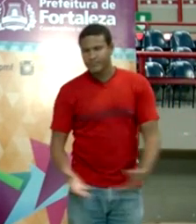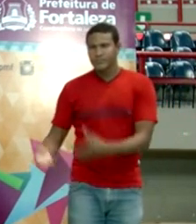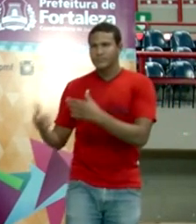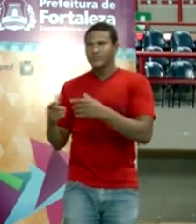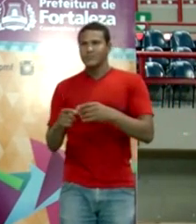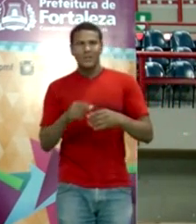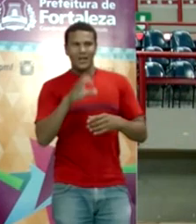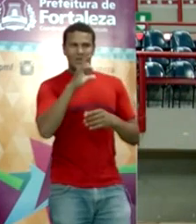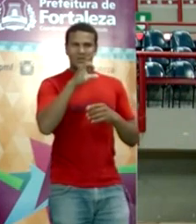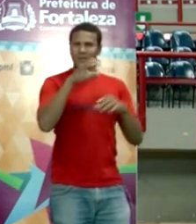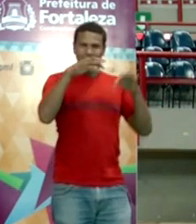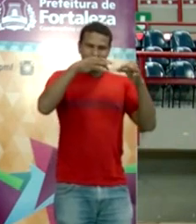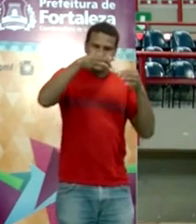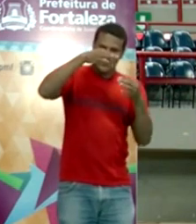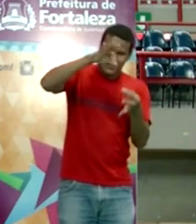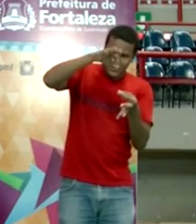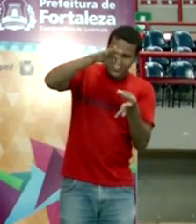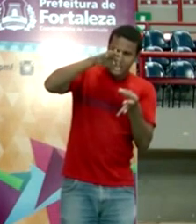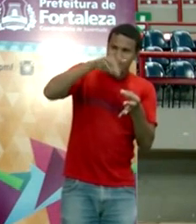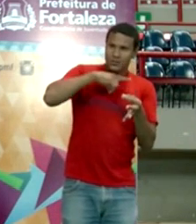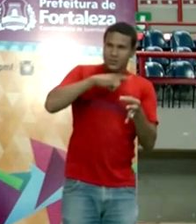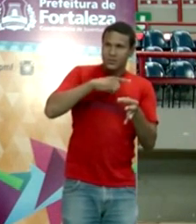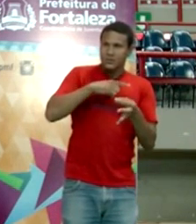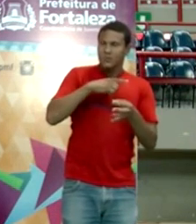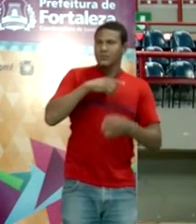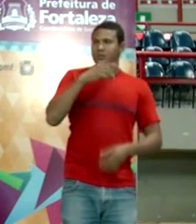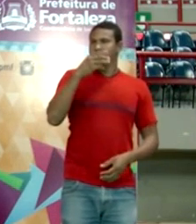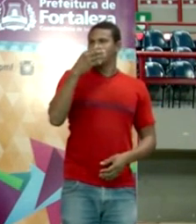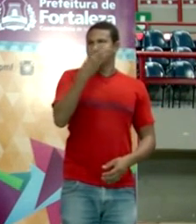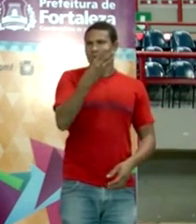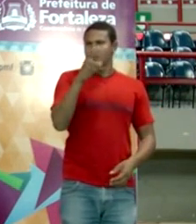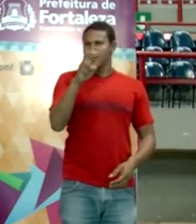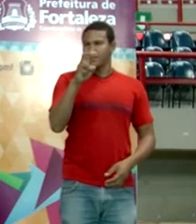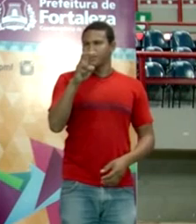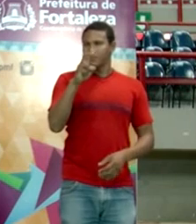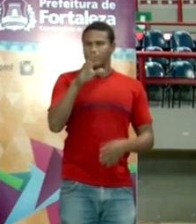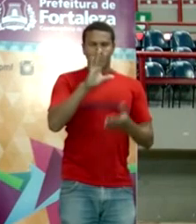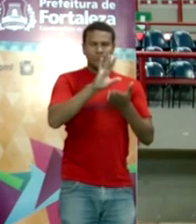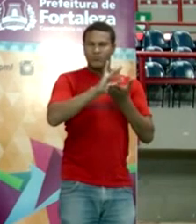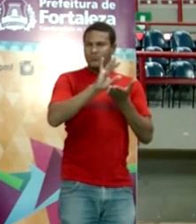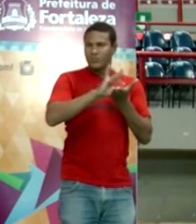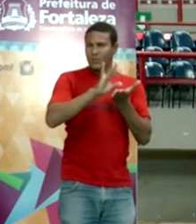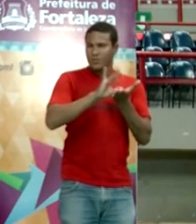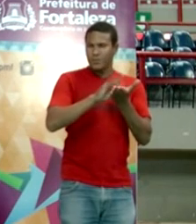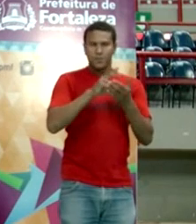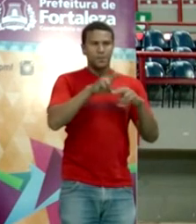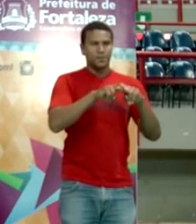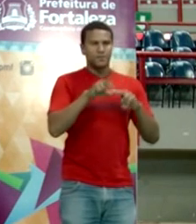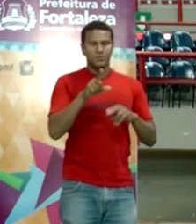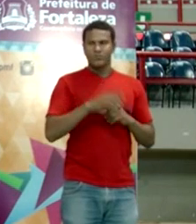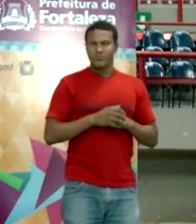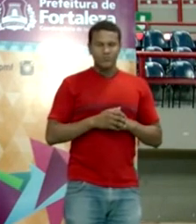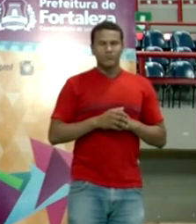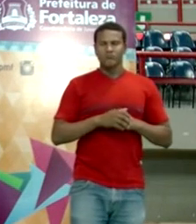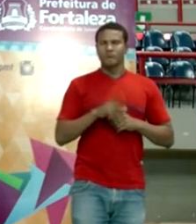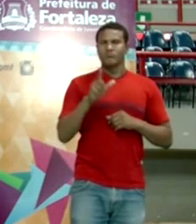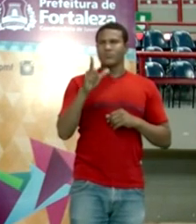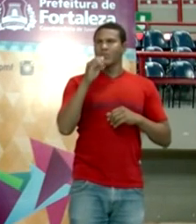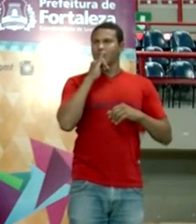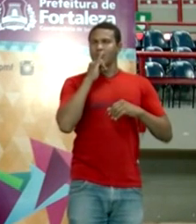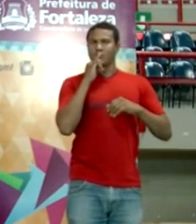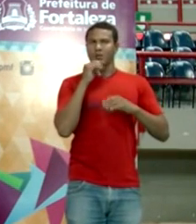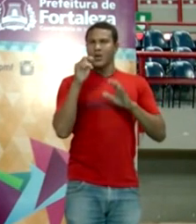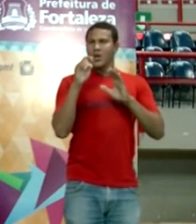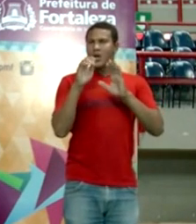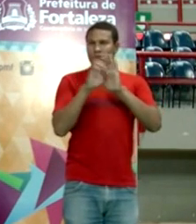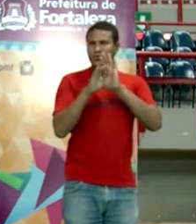centavos. Procurada pelo G1, a Panini, editora responsável pelas figurinhas, afirmou que a